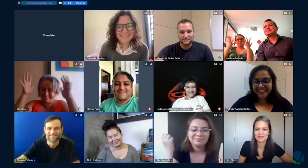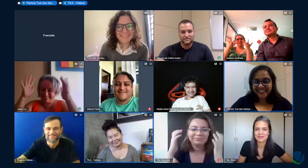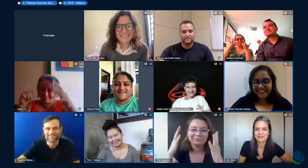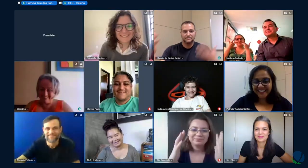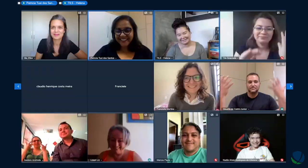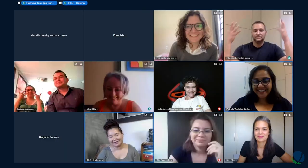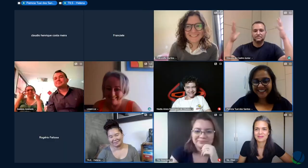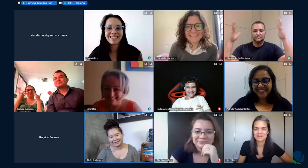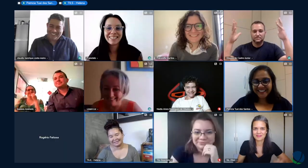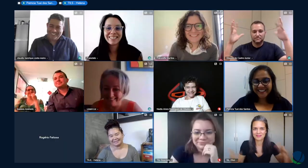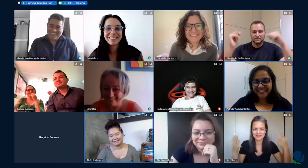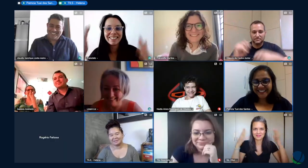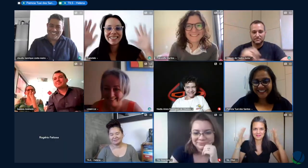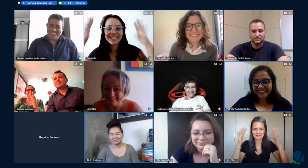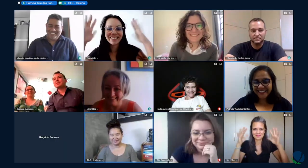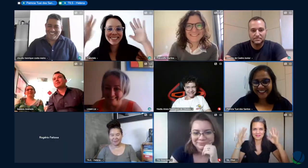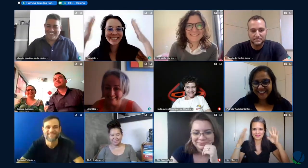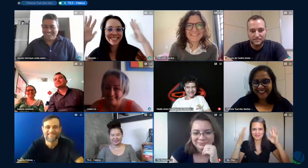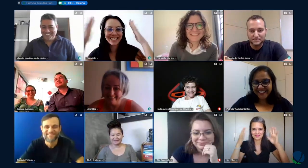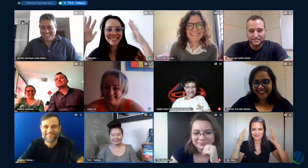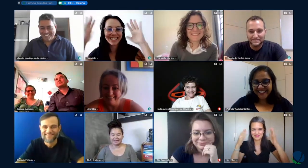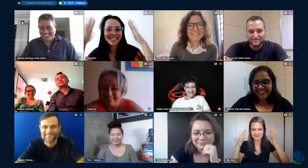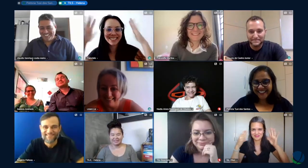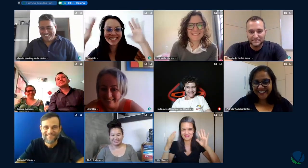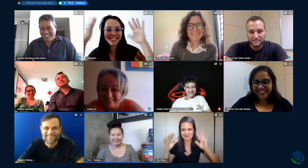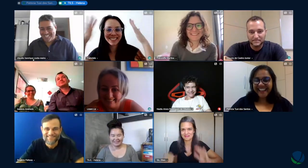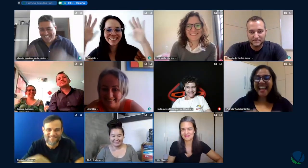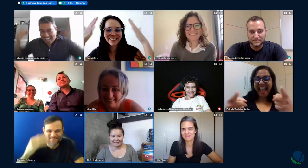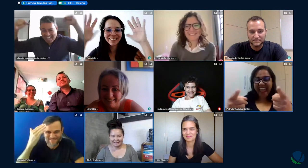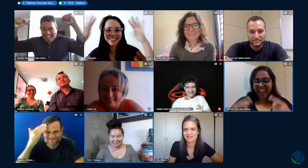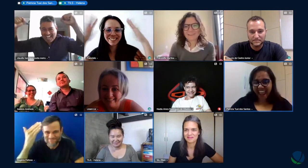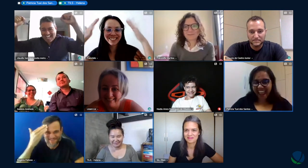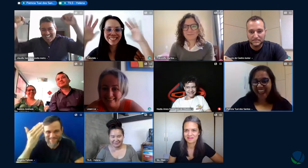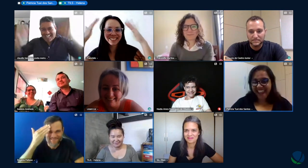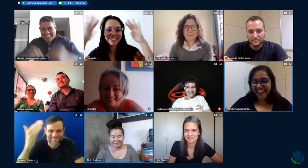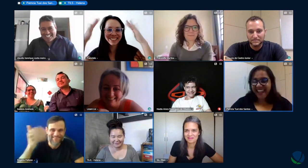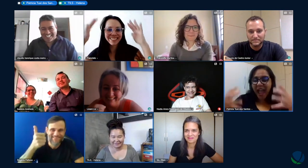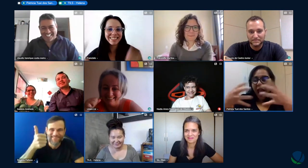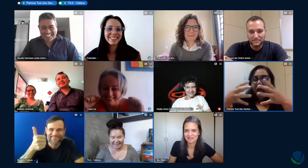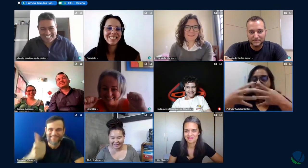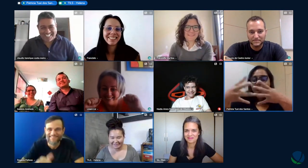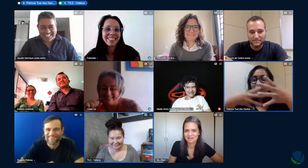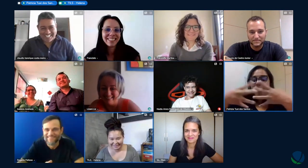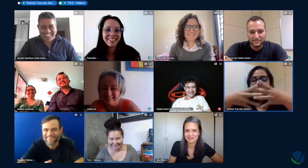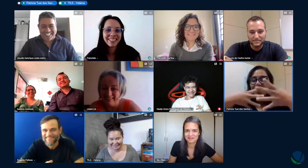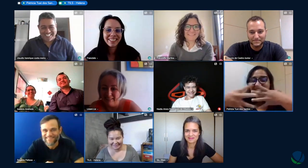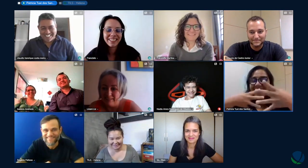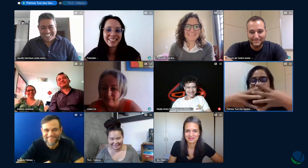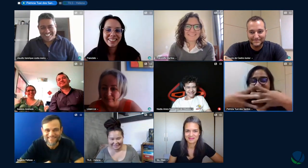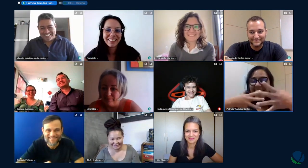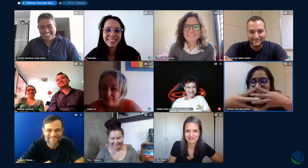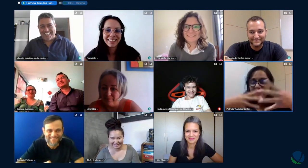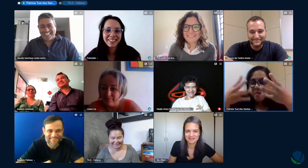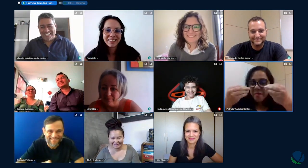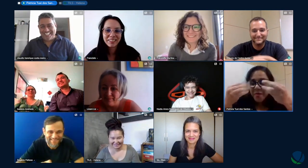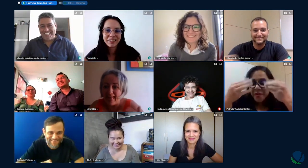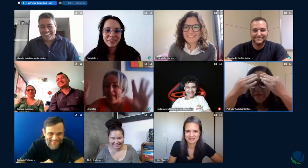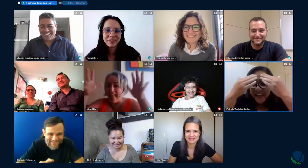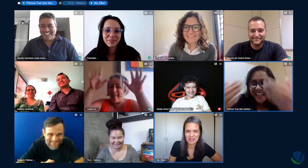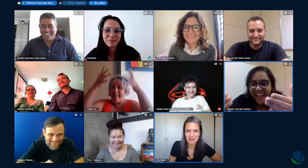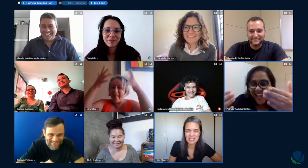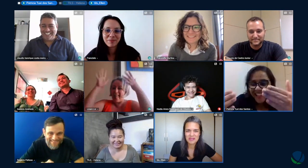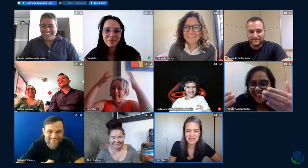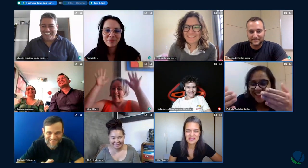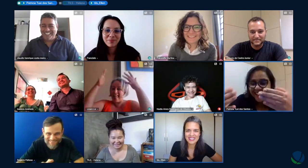Obrigada a todos que estiveram presentes, mesmo virtualmente, né, nesse momento comigo. Obrigada. O grupo do Detran,